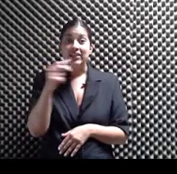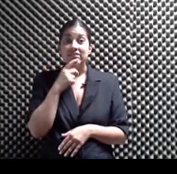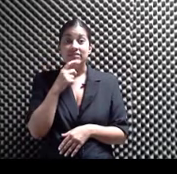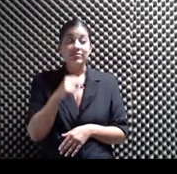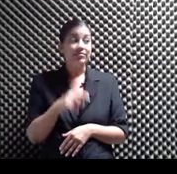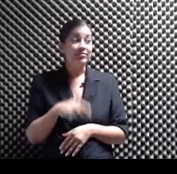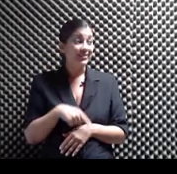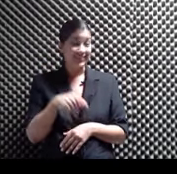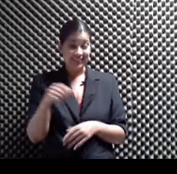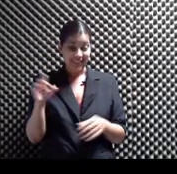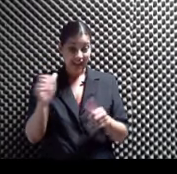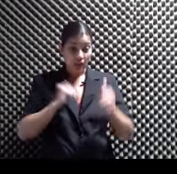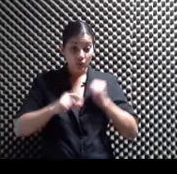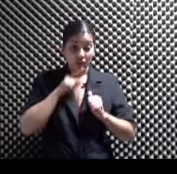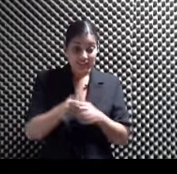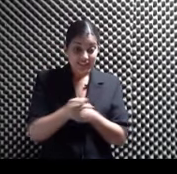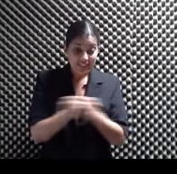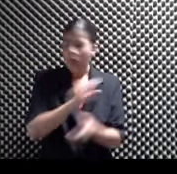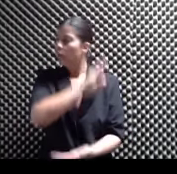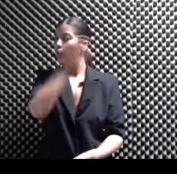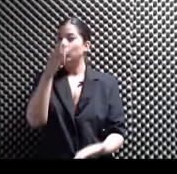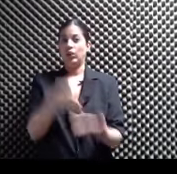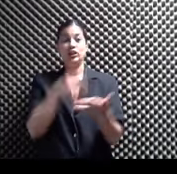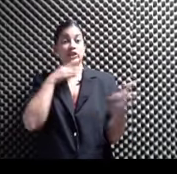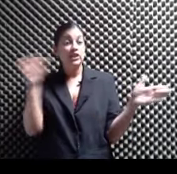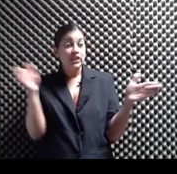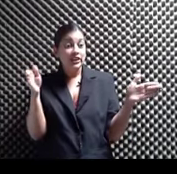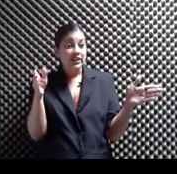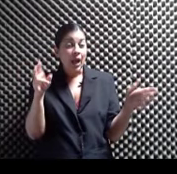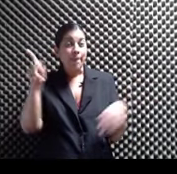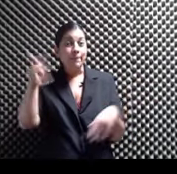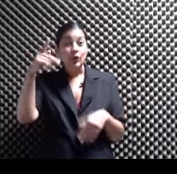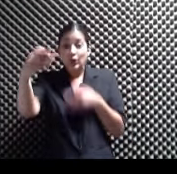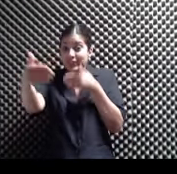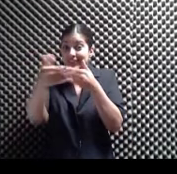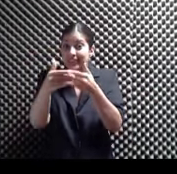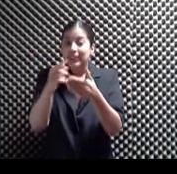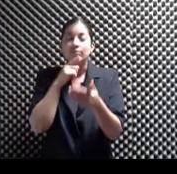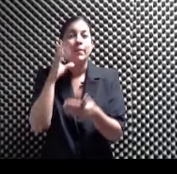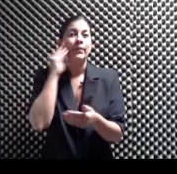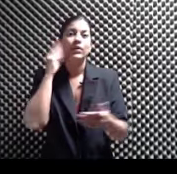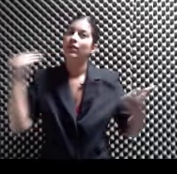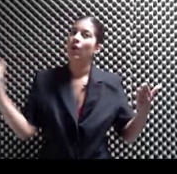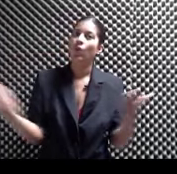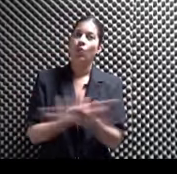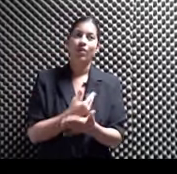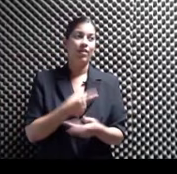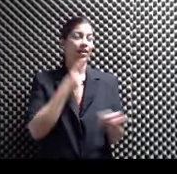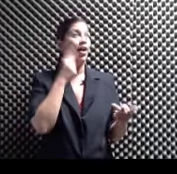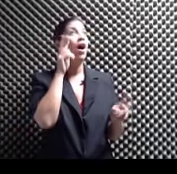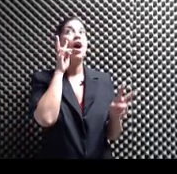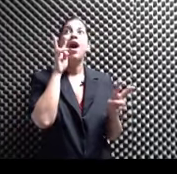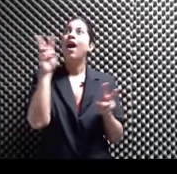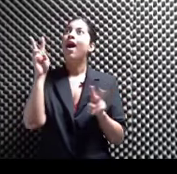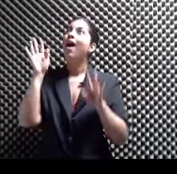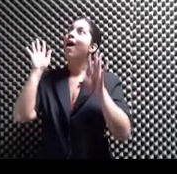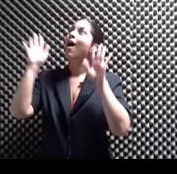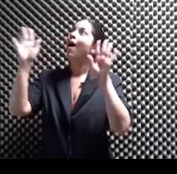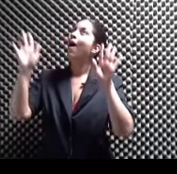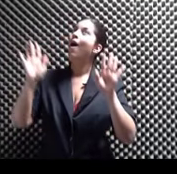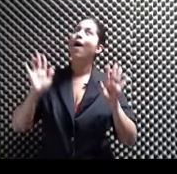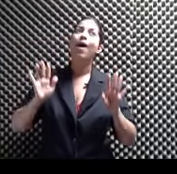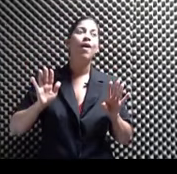había actuado en esta sala tan chiquita y con el público tan de cerca. Él está, tú sabes, como maravillado a la vez, como que,